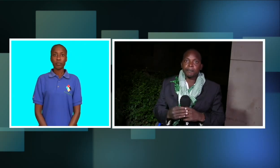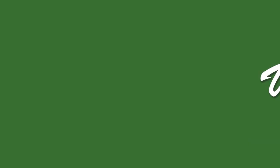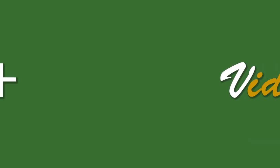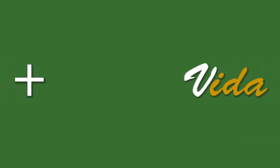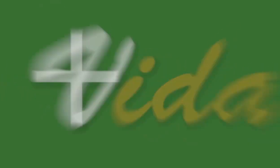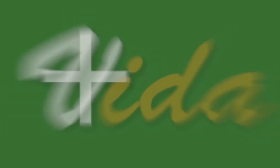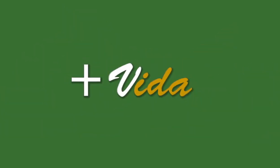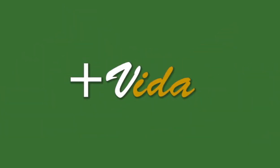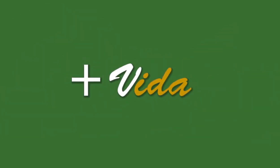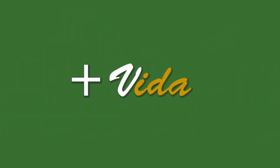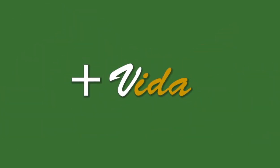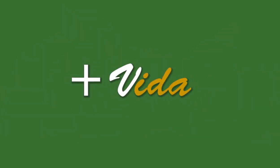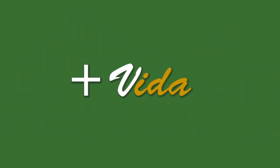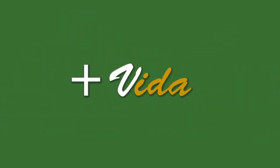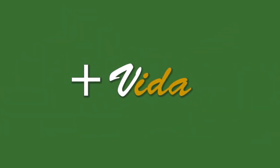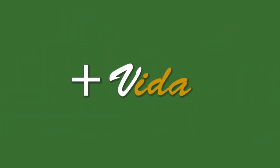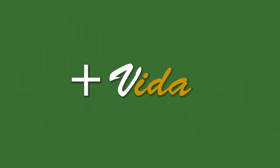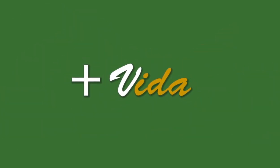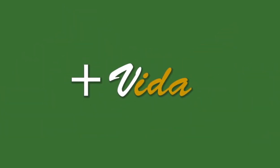lá.